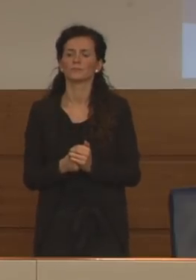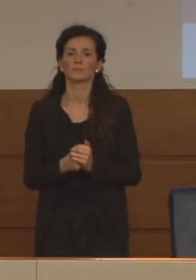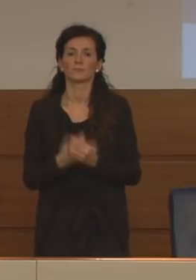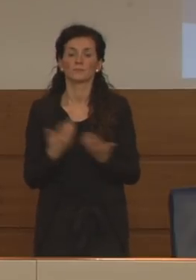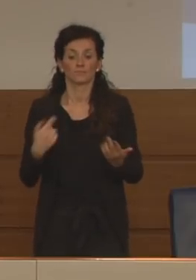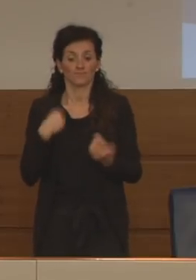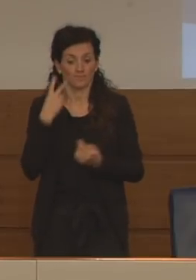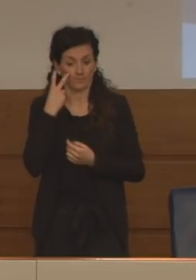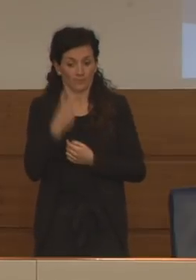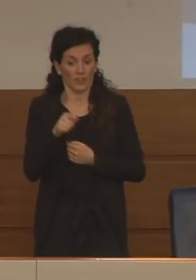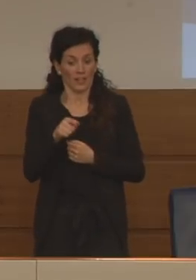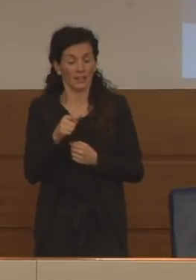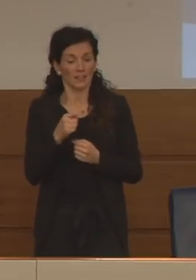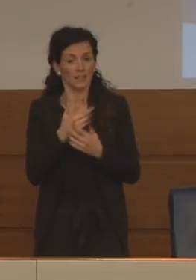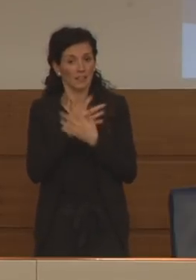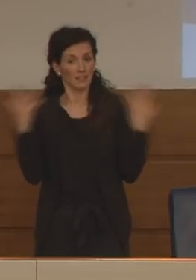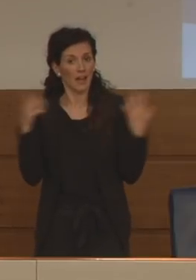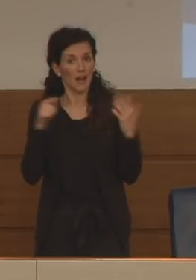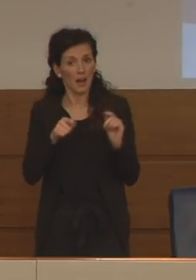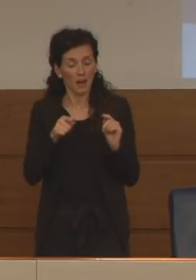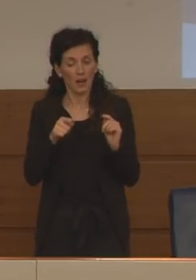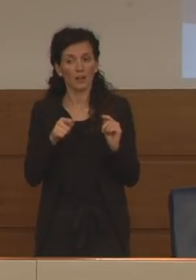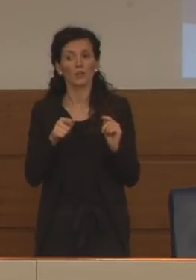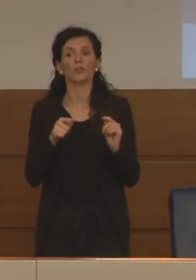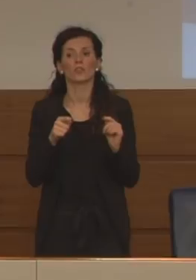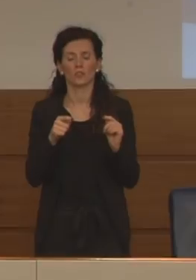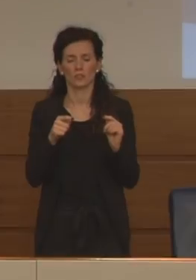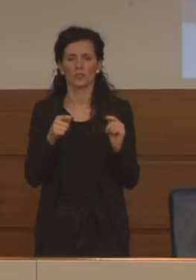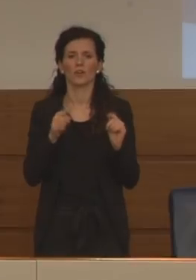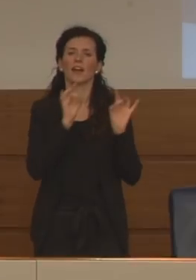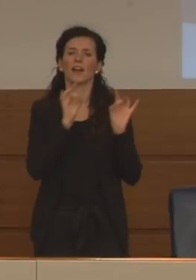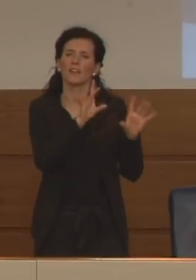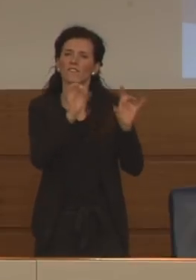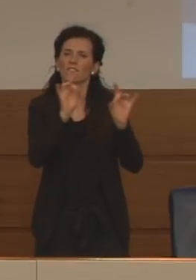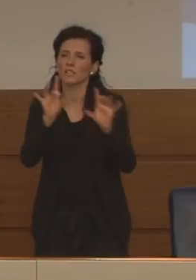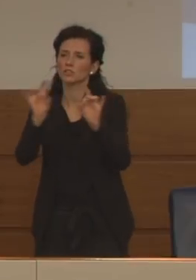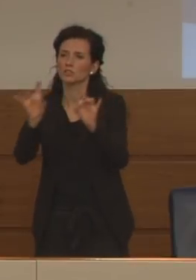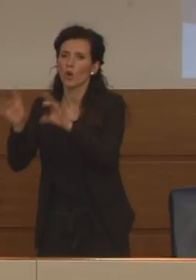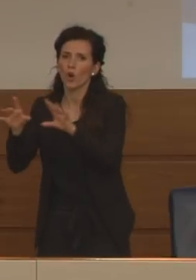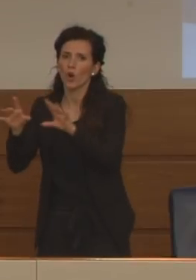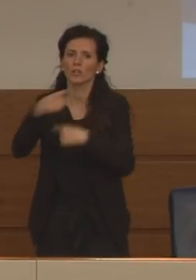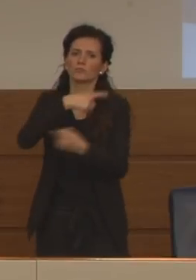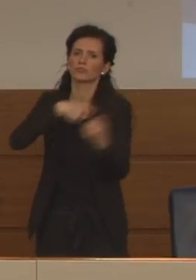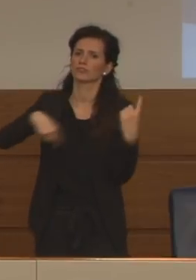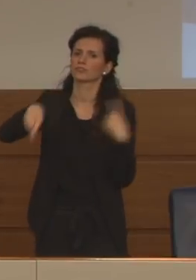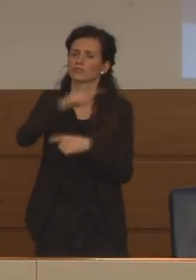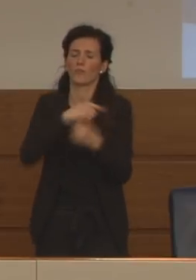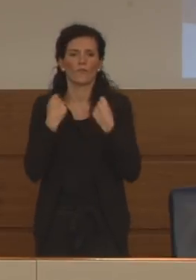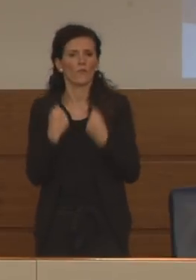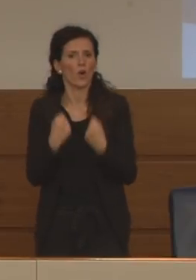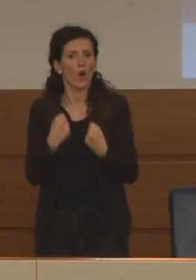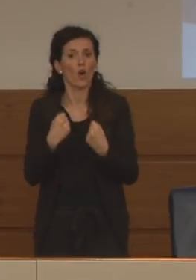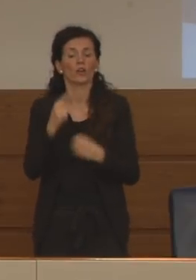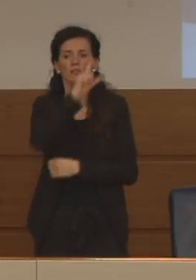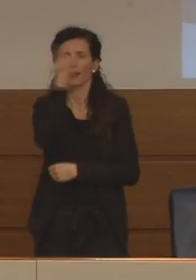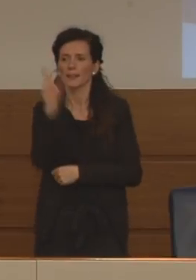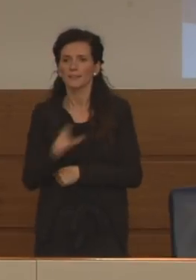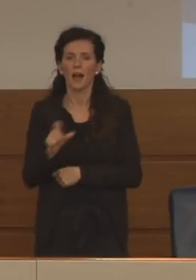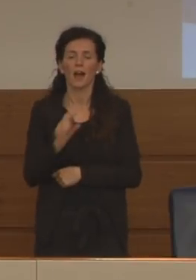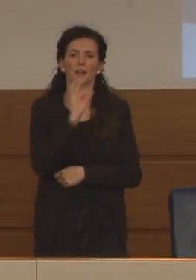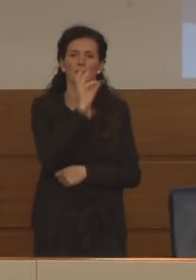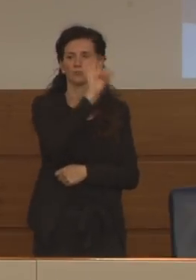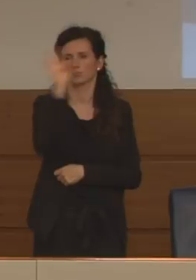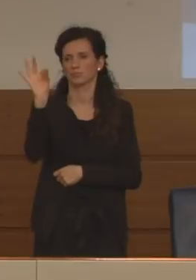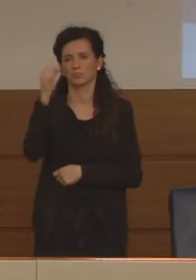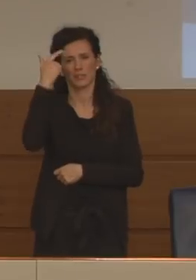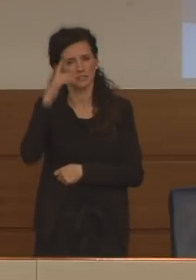vedete è un dato di alta circolazione dell'infezione soprattutto in alcune zone d'italia che sono quelli ormai purtroppo